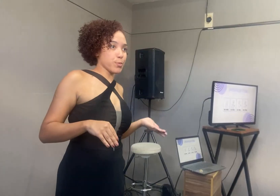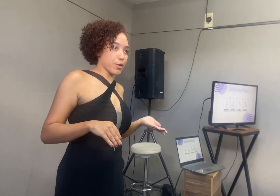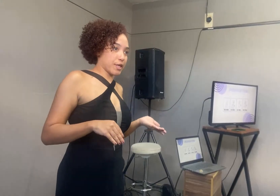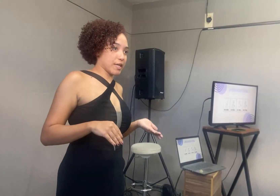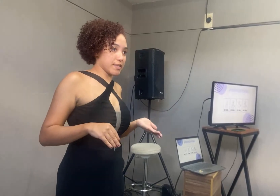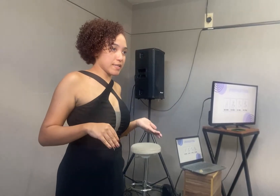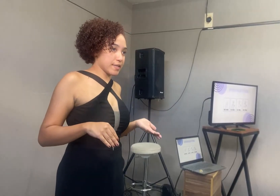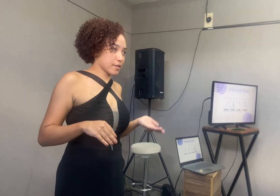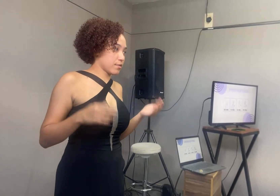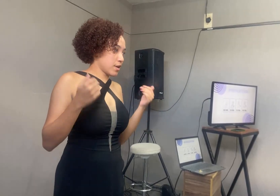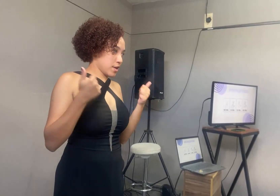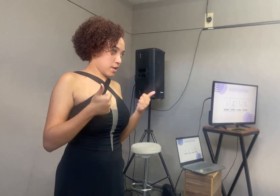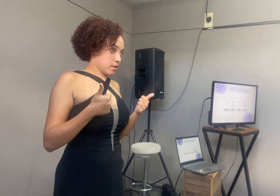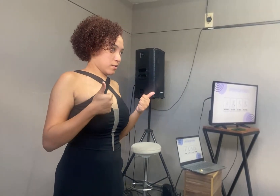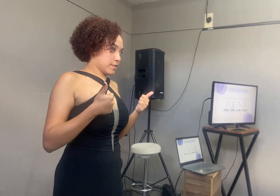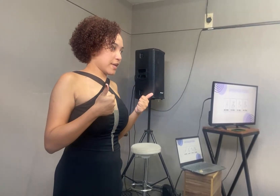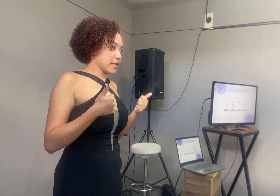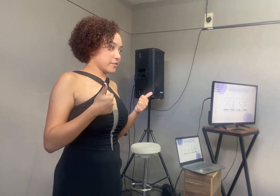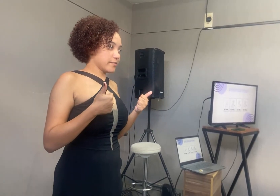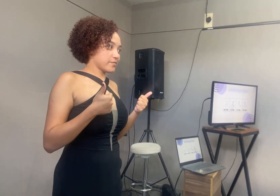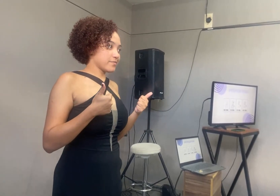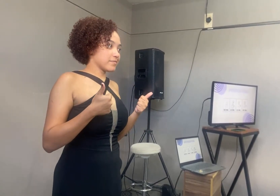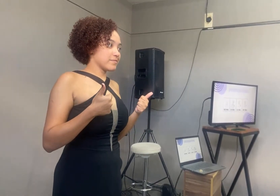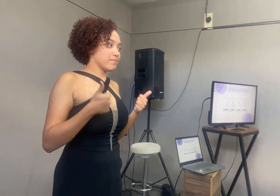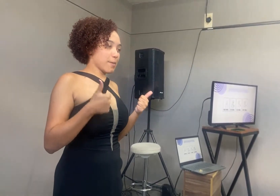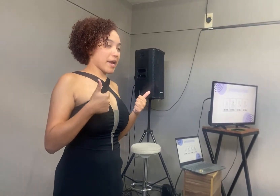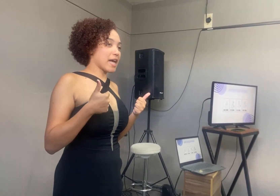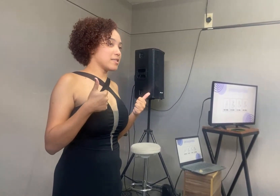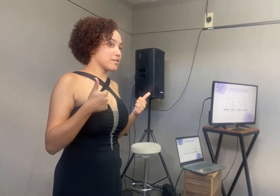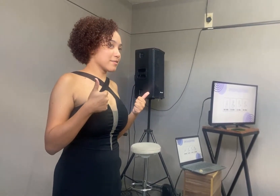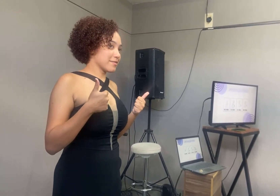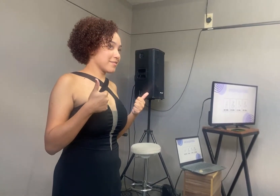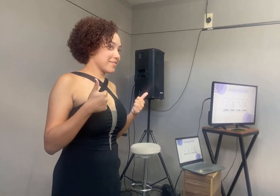suportar essa acento. Certo? Preparados?